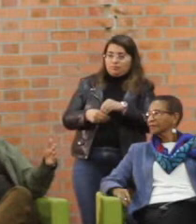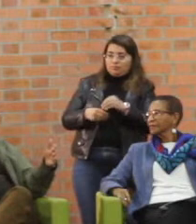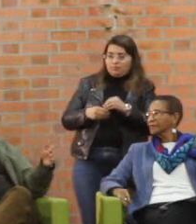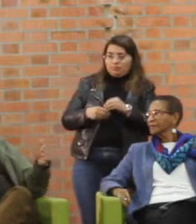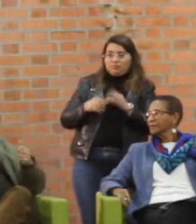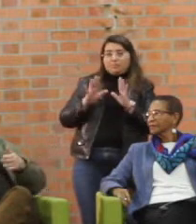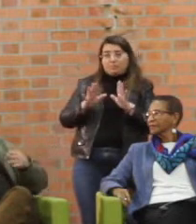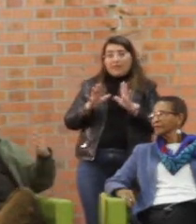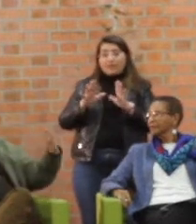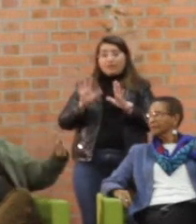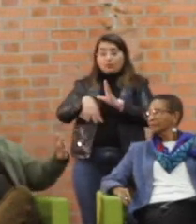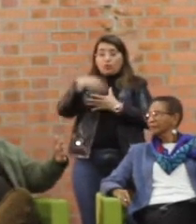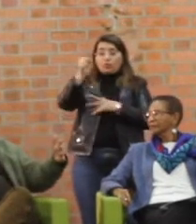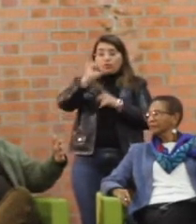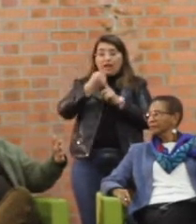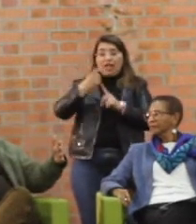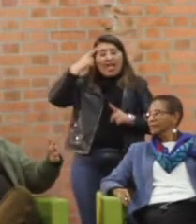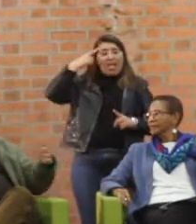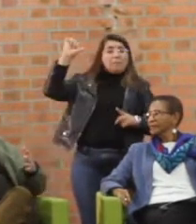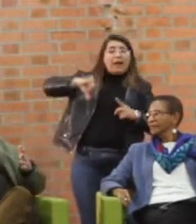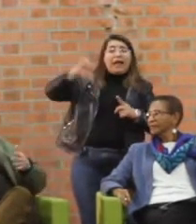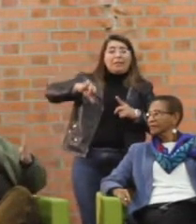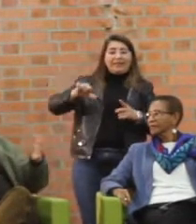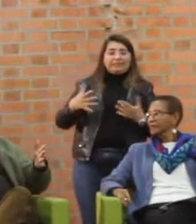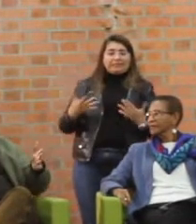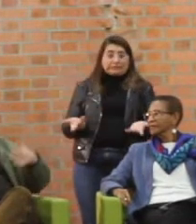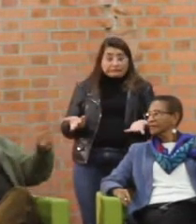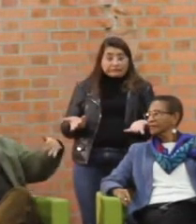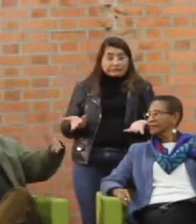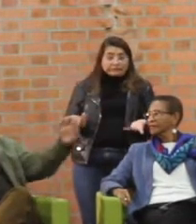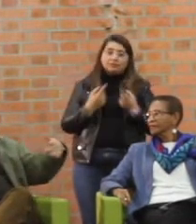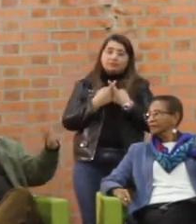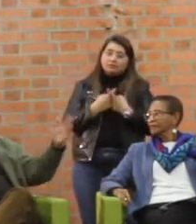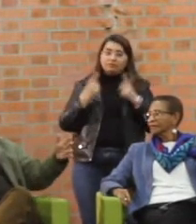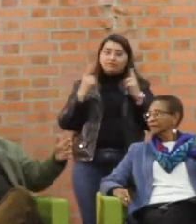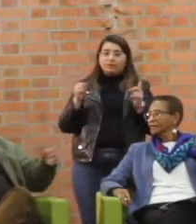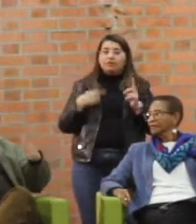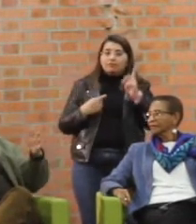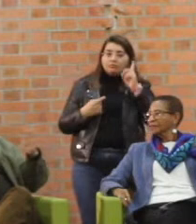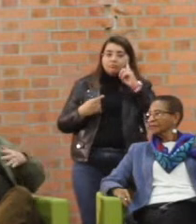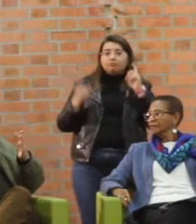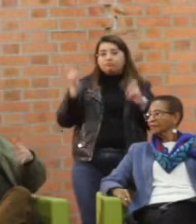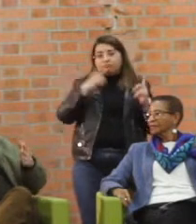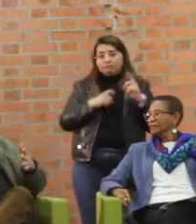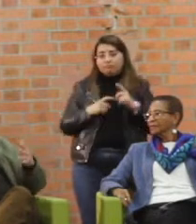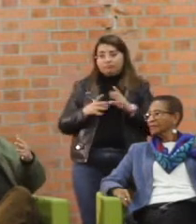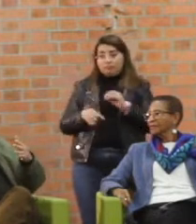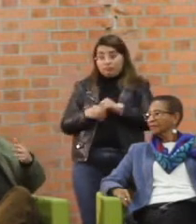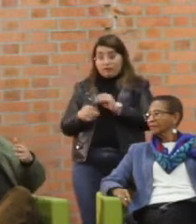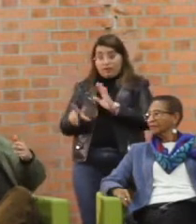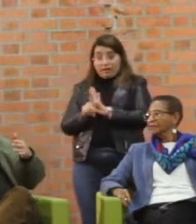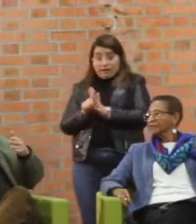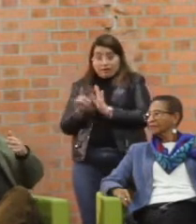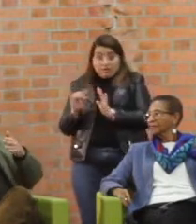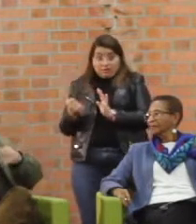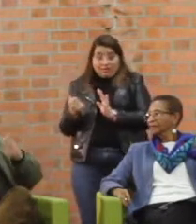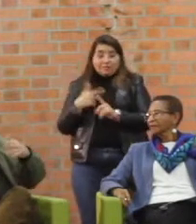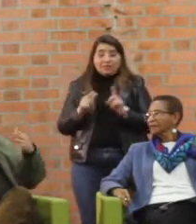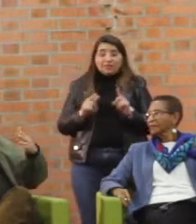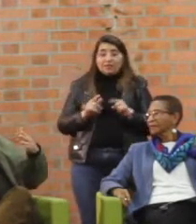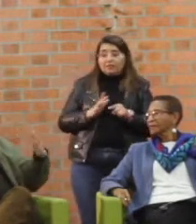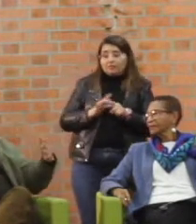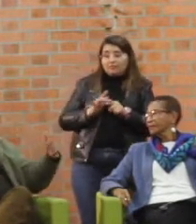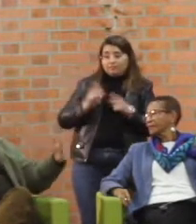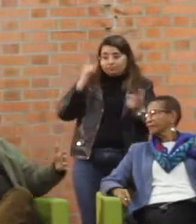siendo malo a veces sí lo hace uno así uno despenaliza y se ese comportamiento es malo lo despenalizo porque la